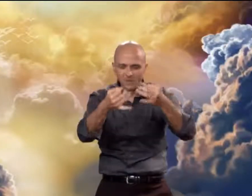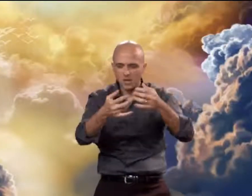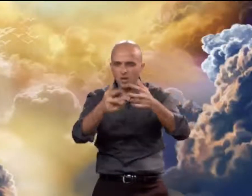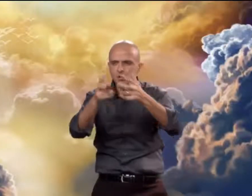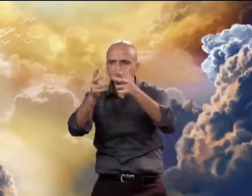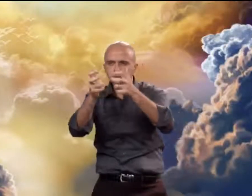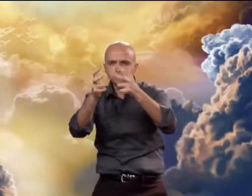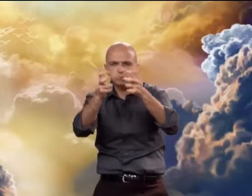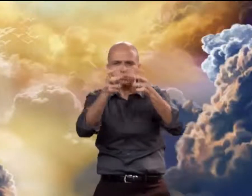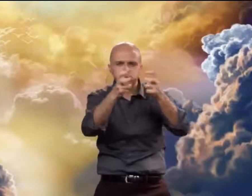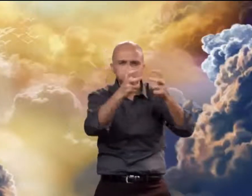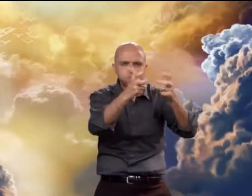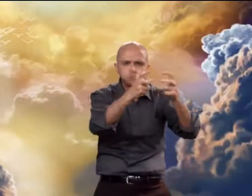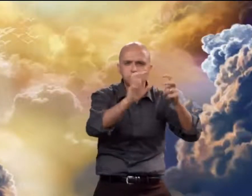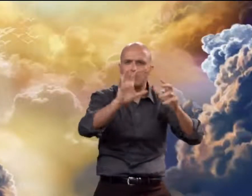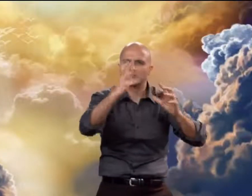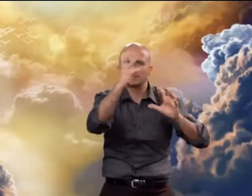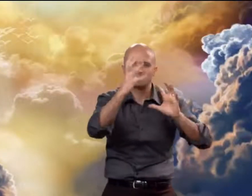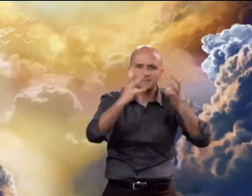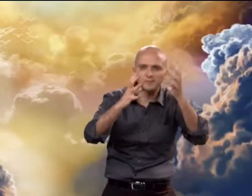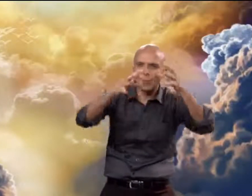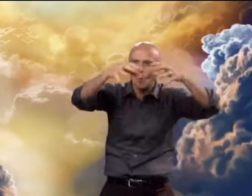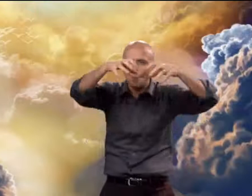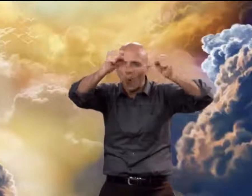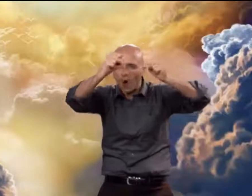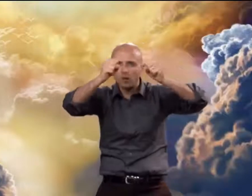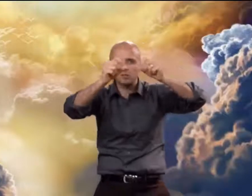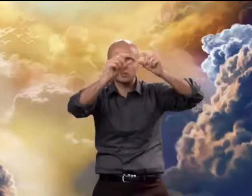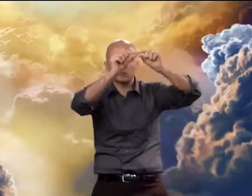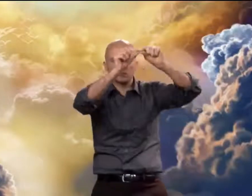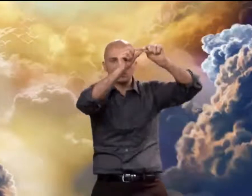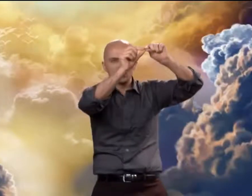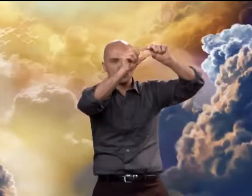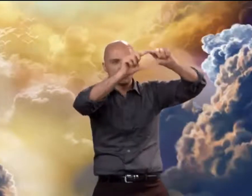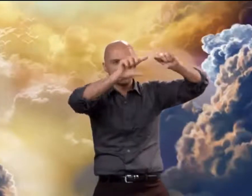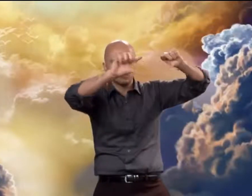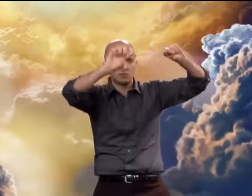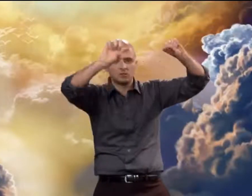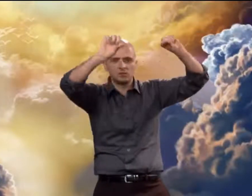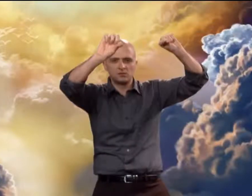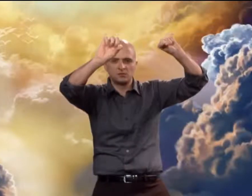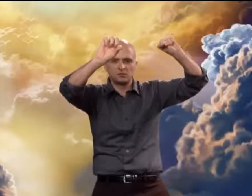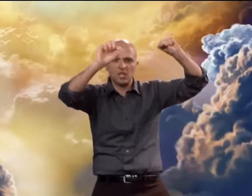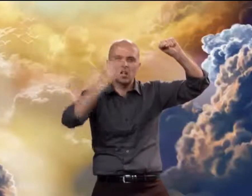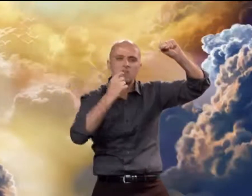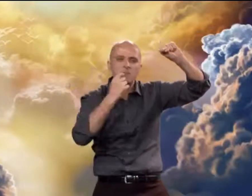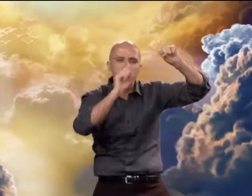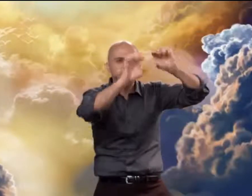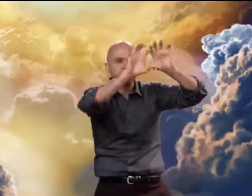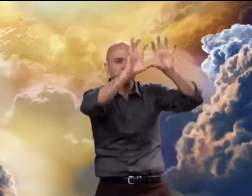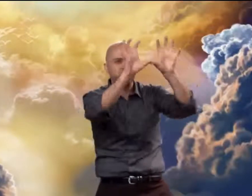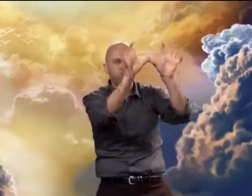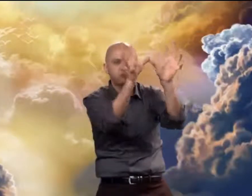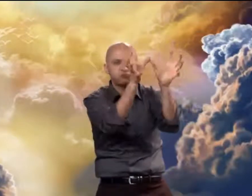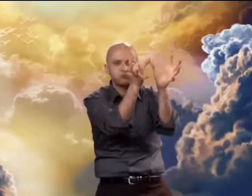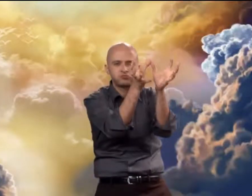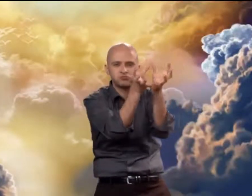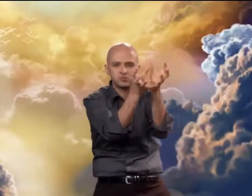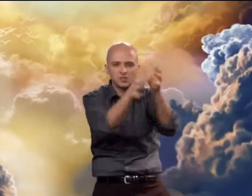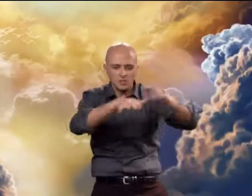sempre atentos e orem para que vocês possam escapar de tudo o que está para acontecer e estar em pé diante do Filho do